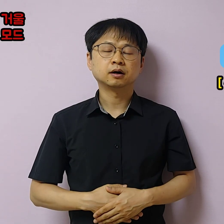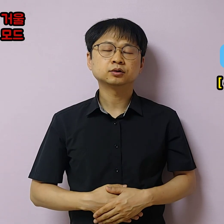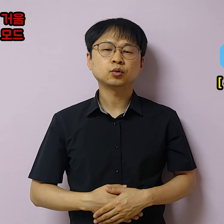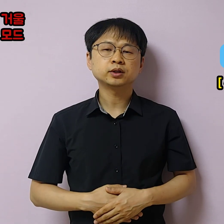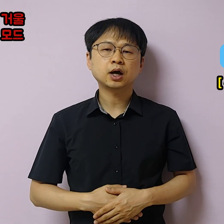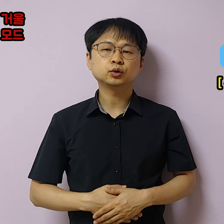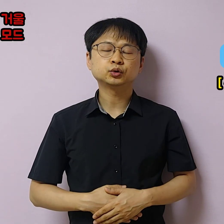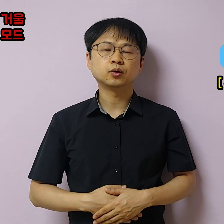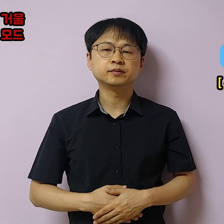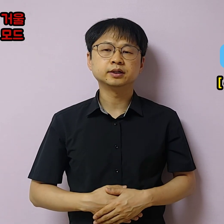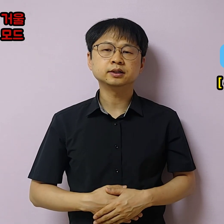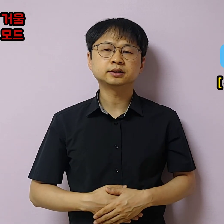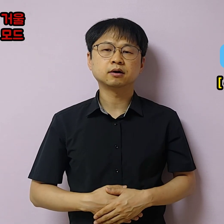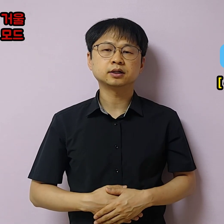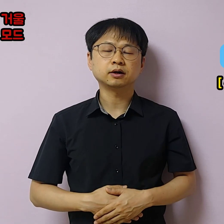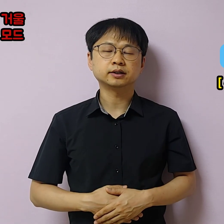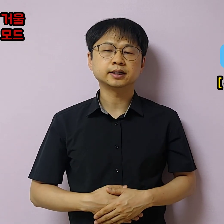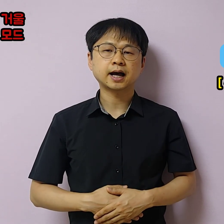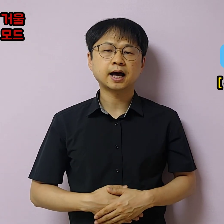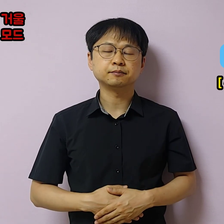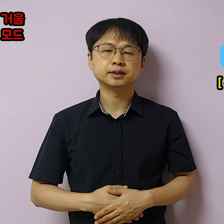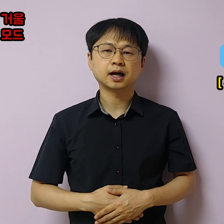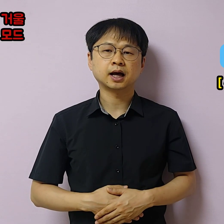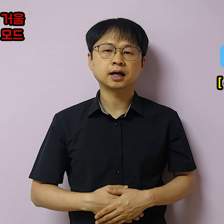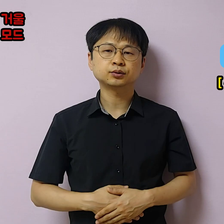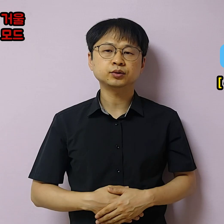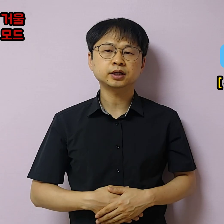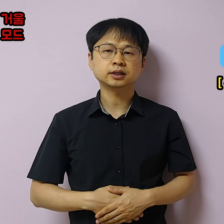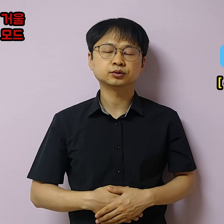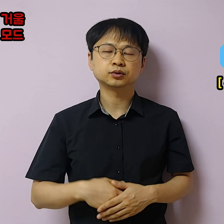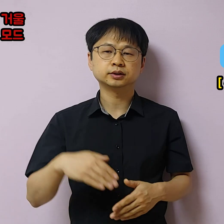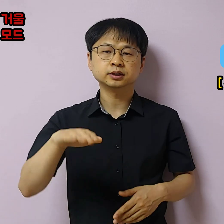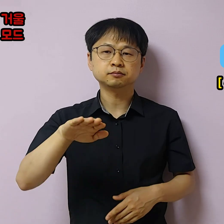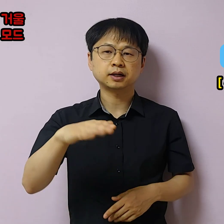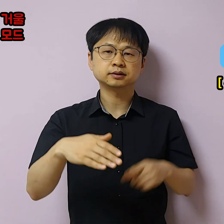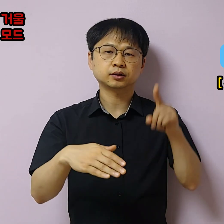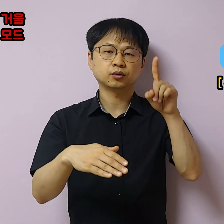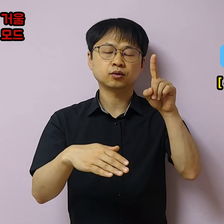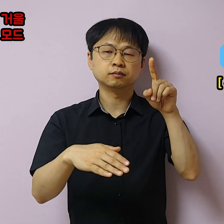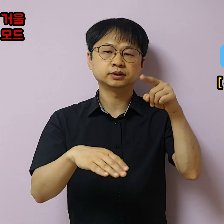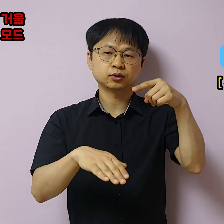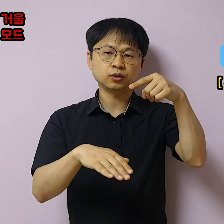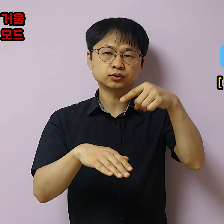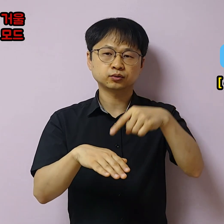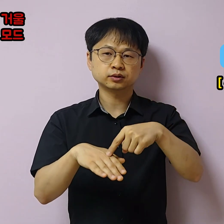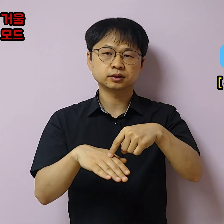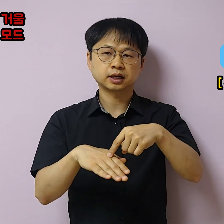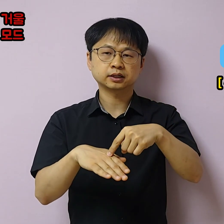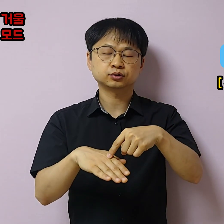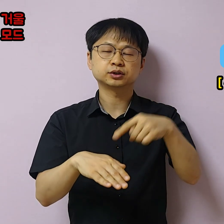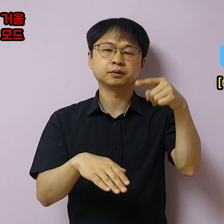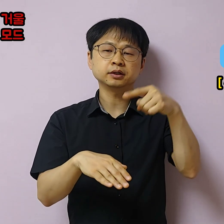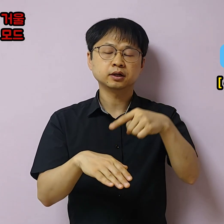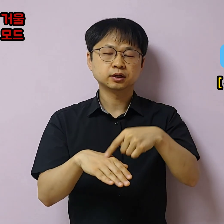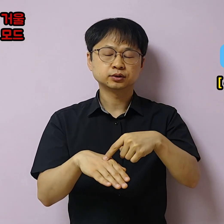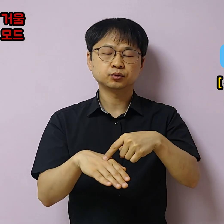먼저 손 닿을 수 없는 저기 어딘가입니다. 손이라는 수어는 말 그대로 검지로 손등을 가리켜 주시면